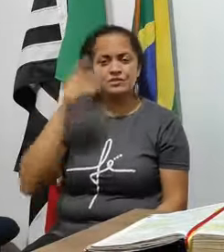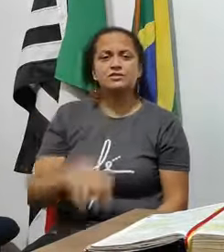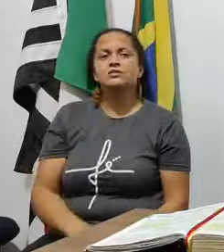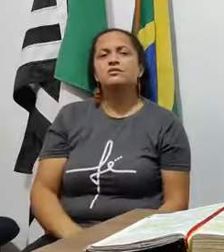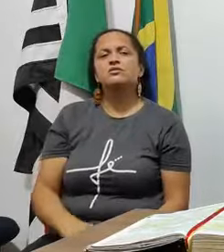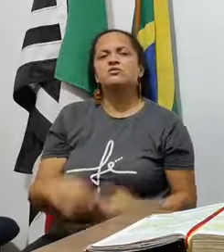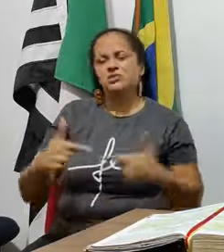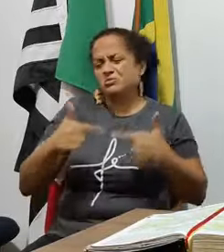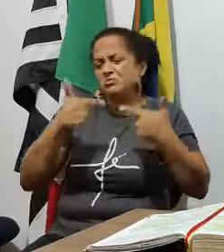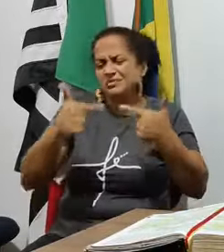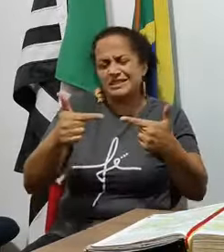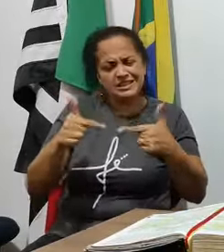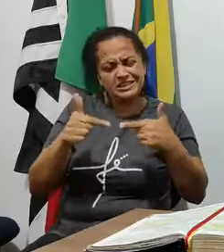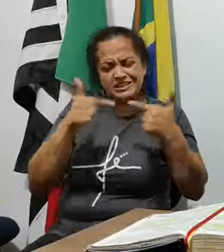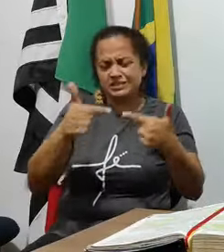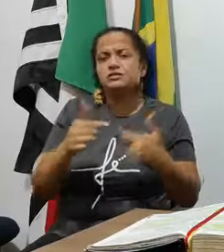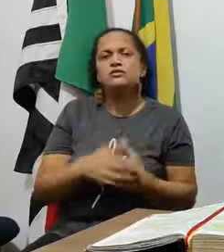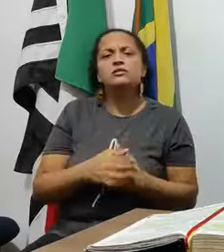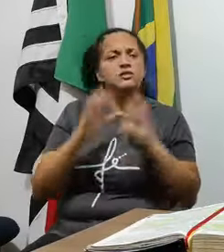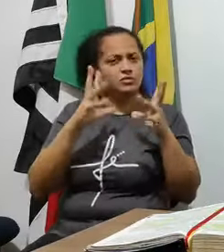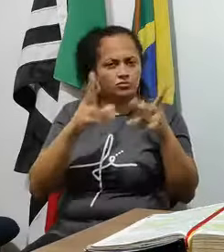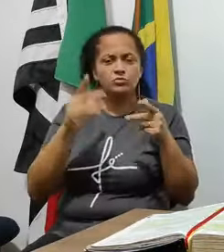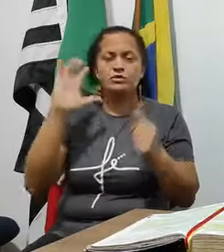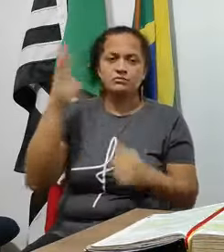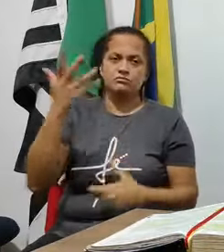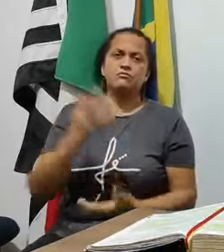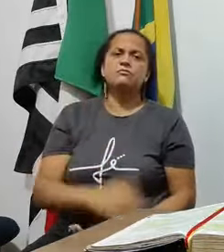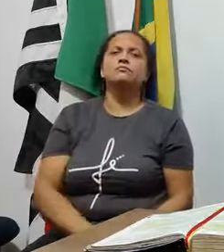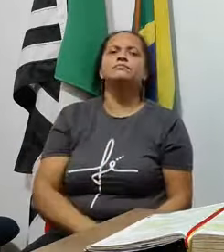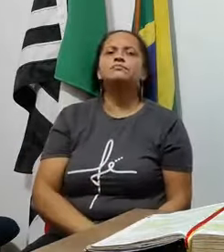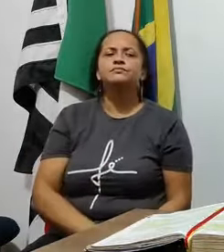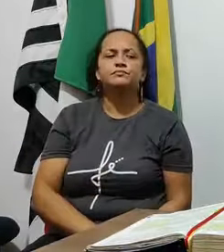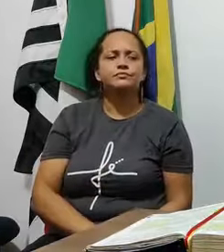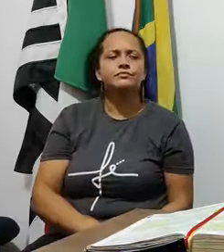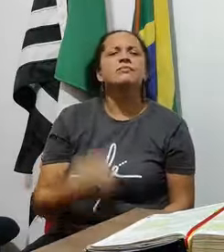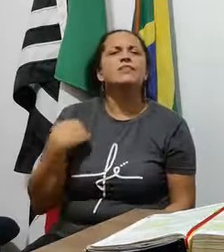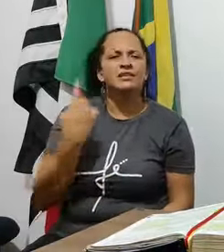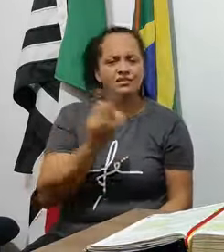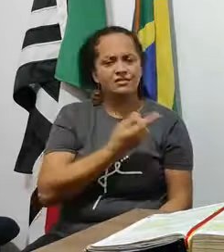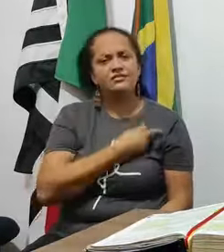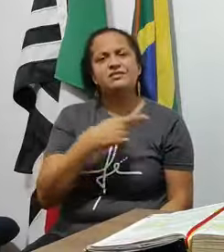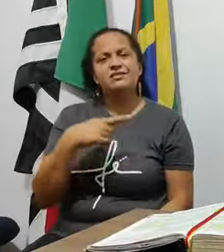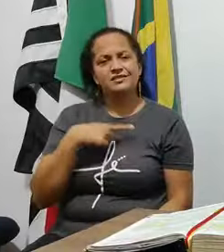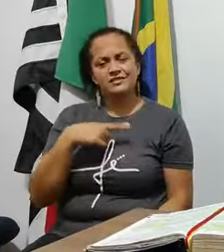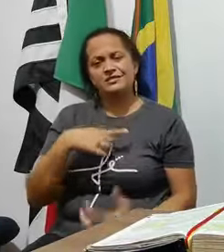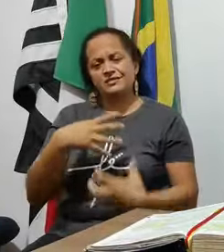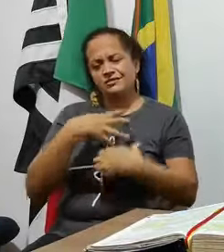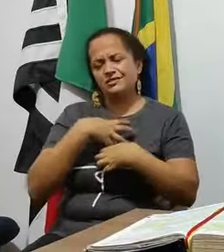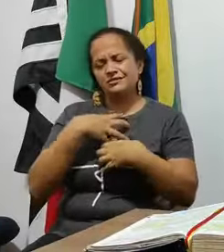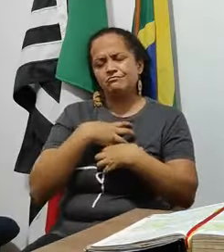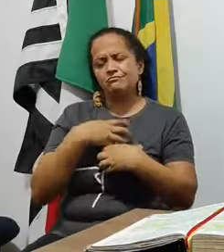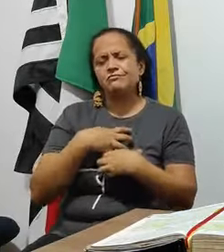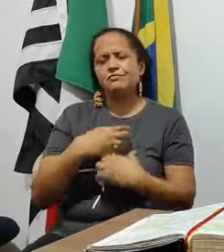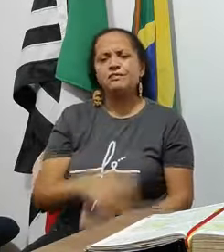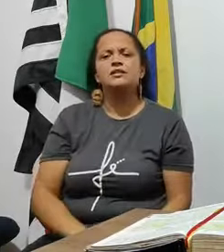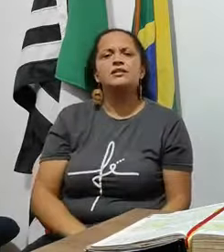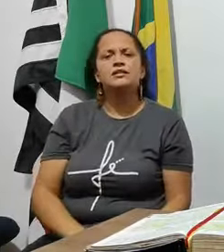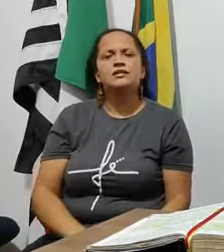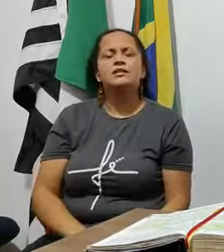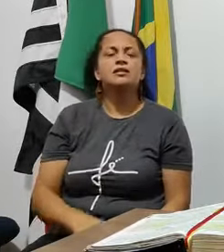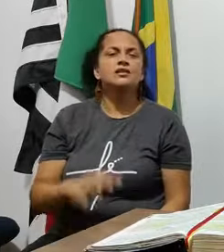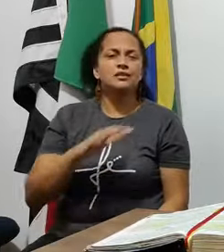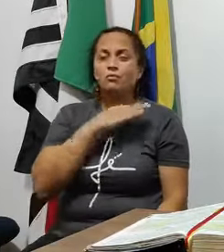pela vida. Tudo isso nos aflige, abala o nosso emocional, mortes,